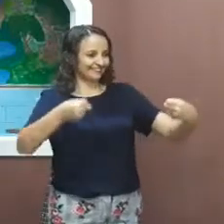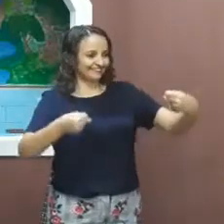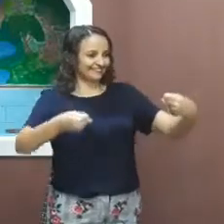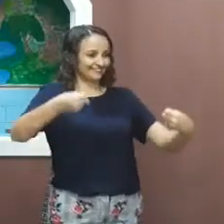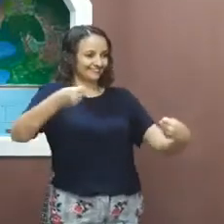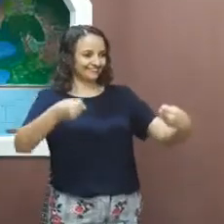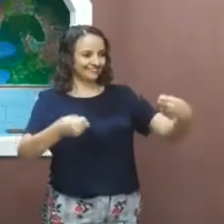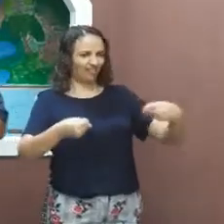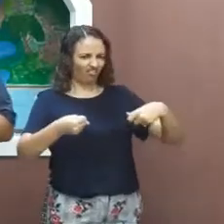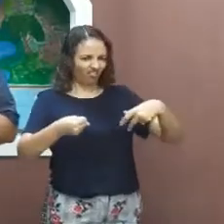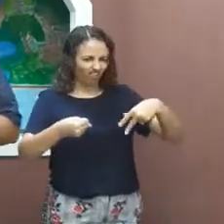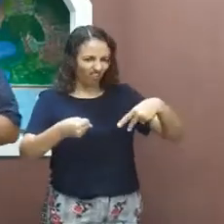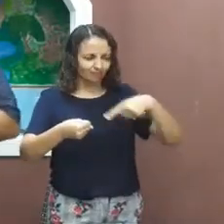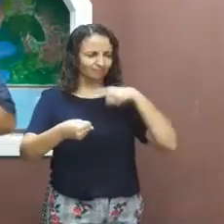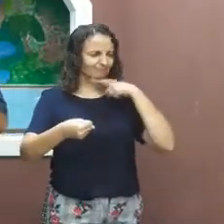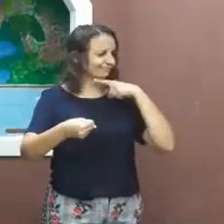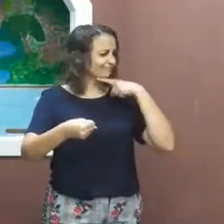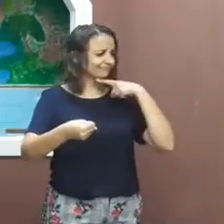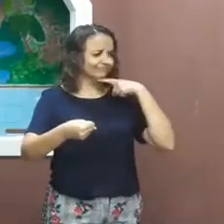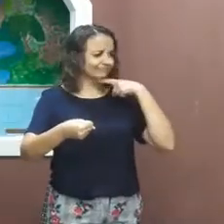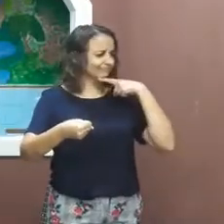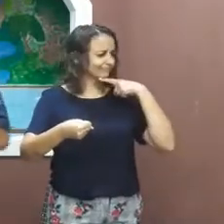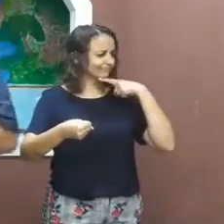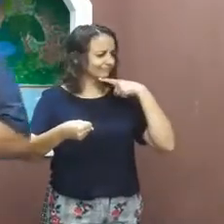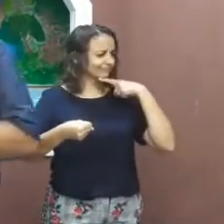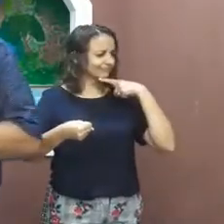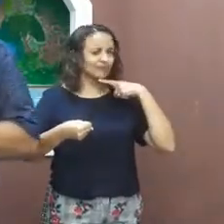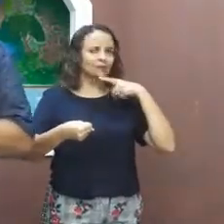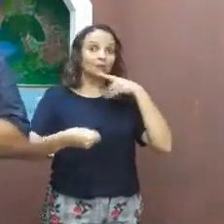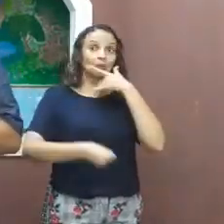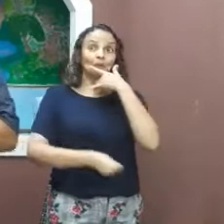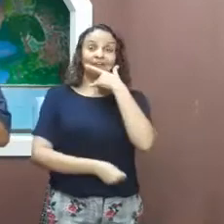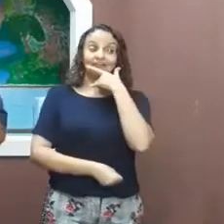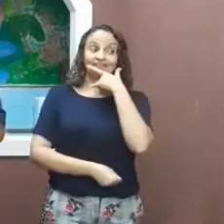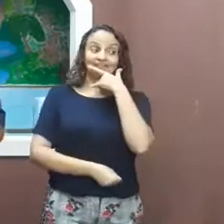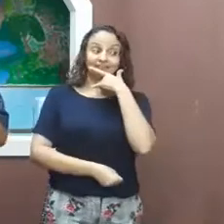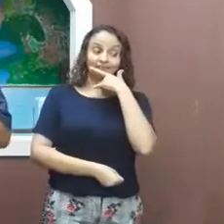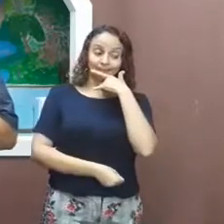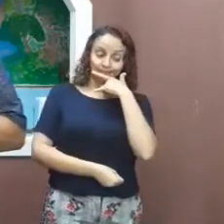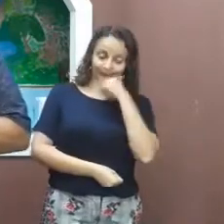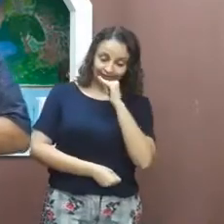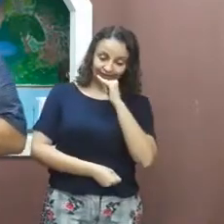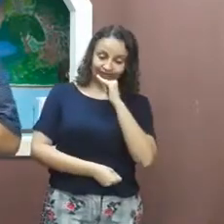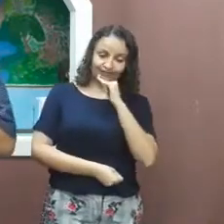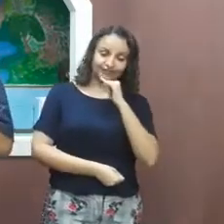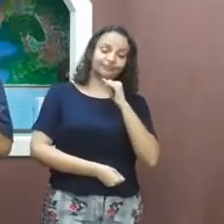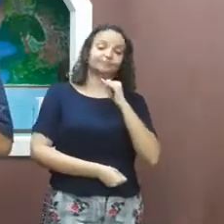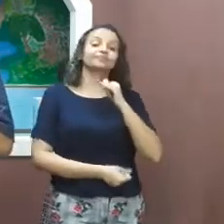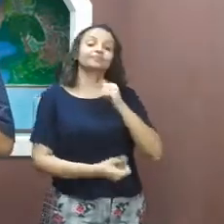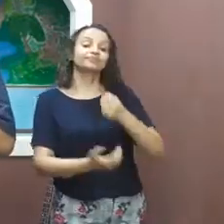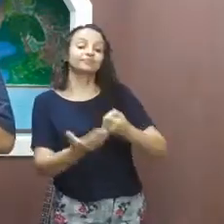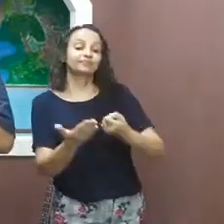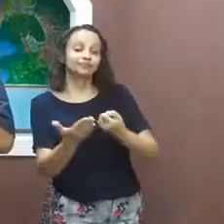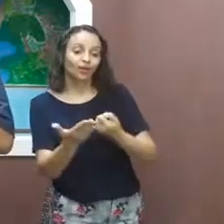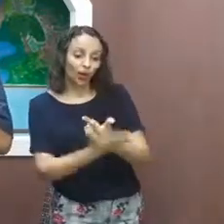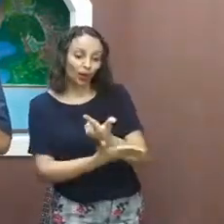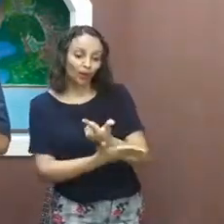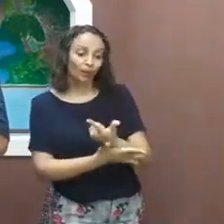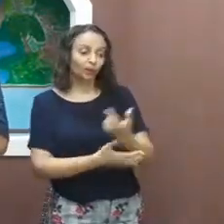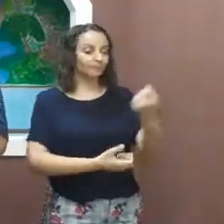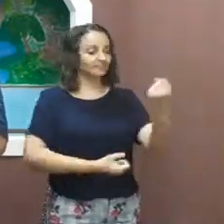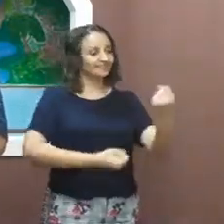automóvel. Aí o pai, todo solícito, né? Vai lá e compra um